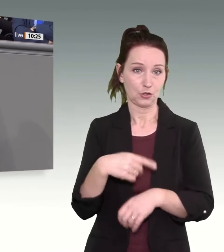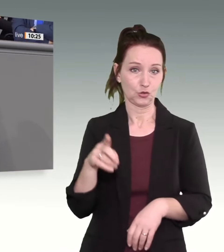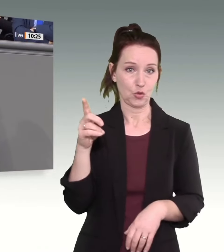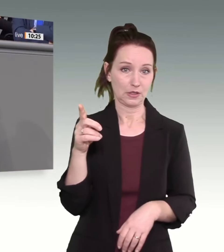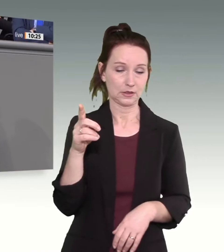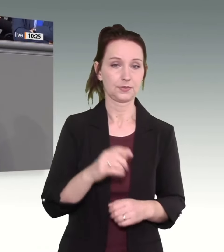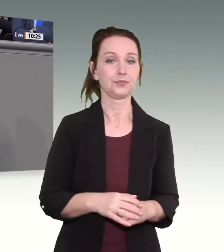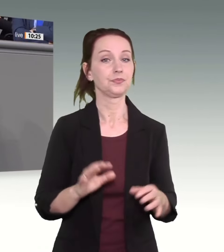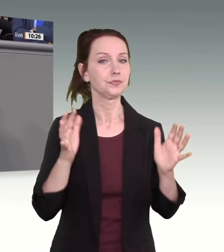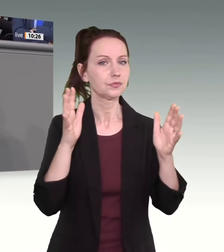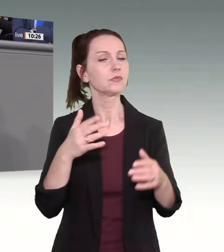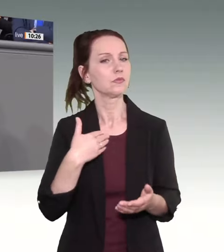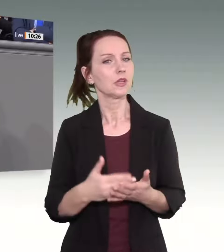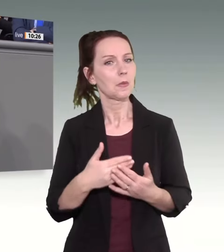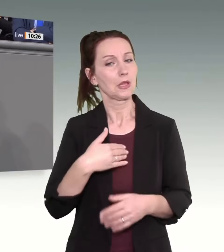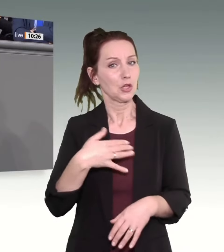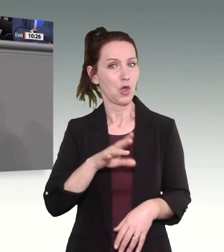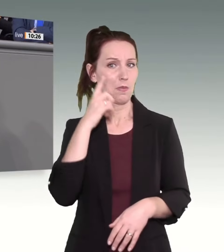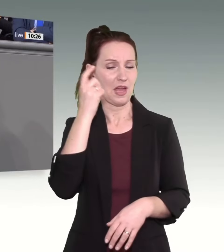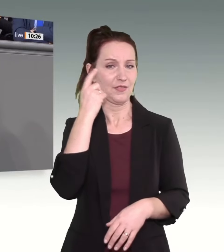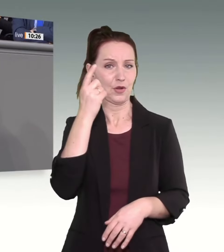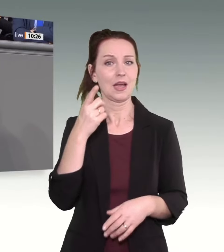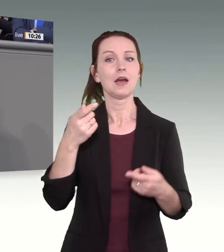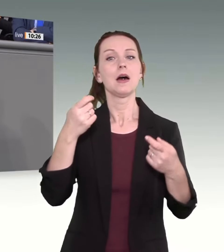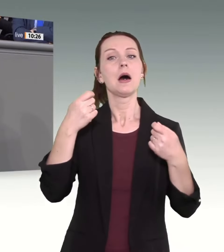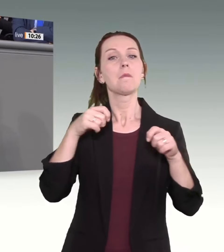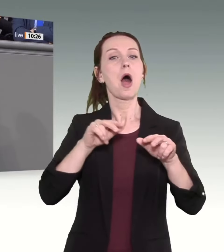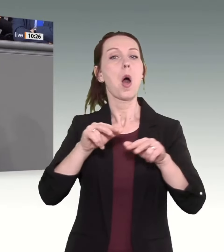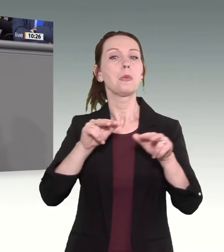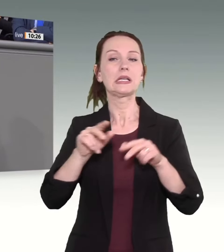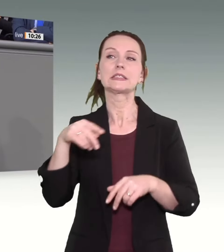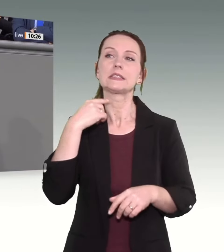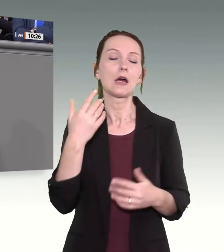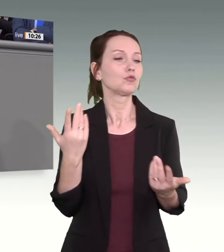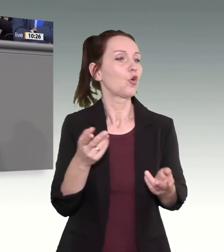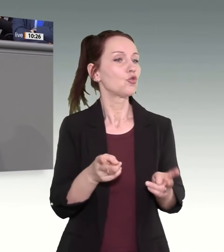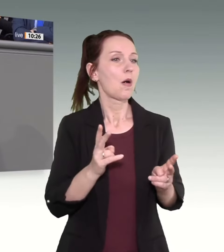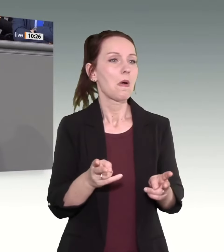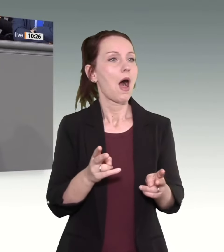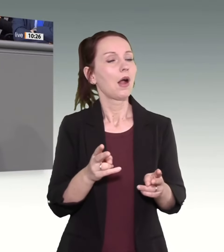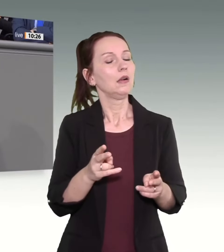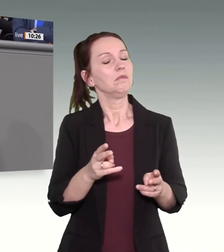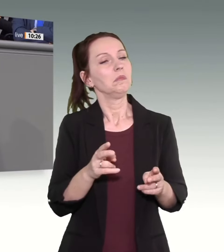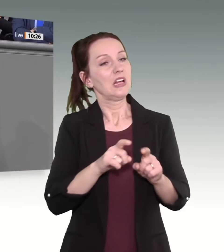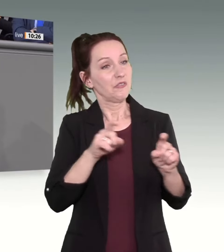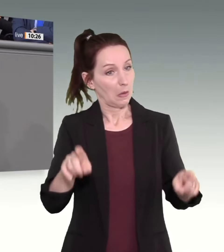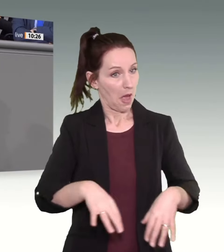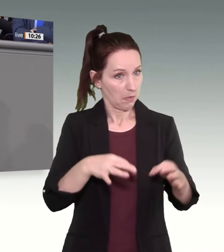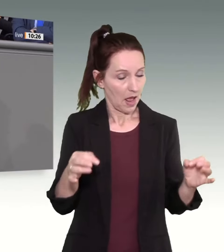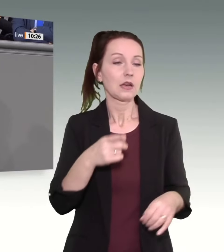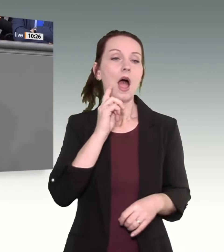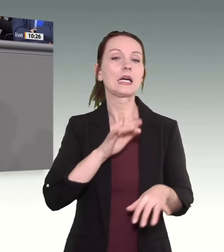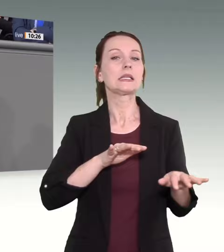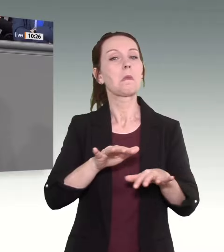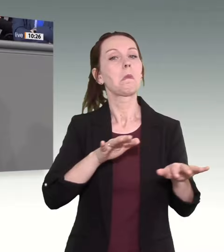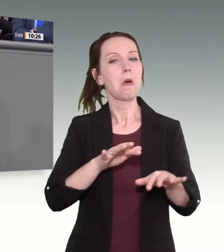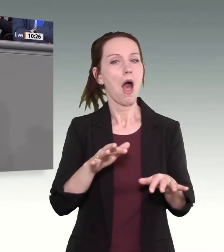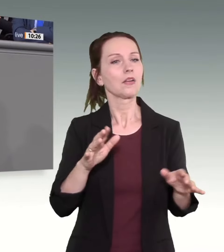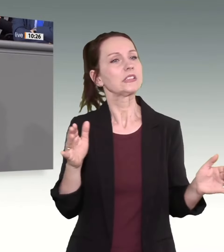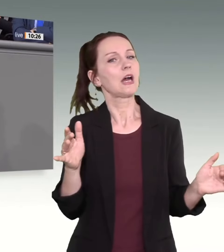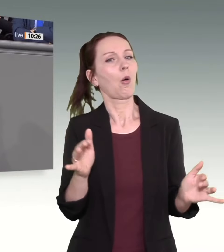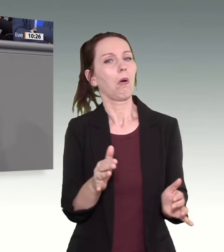mich dann schon ein bisschen sehr, wenn die Bauministerin hier von einer normalen Marktbereinigung spricht, wenn Unternehmen pleite gehen, wenn der Bundeskanzler letzte